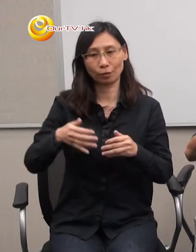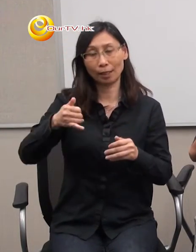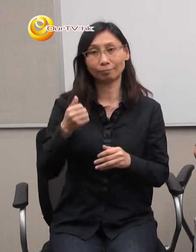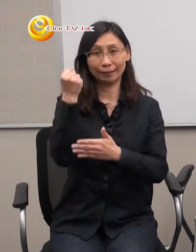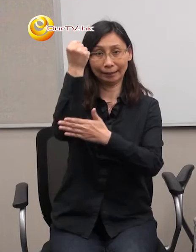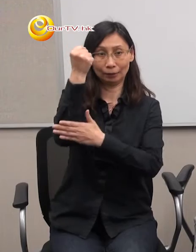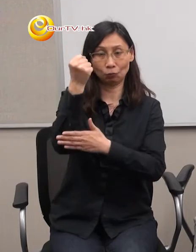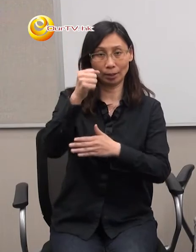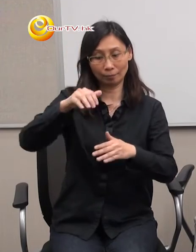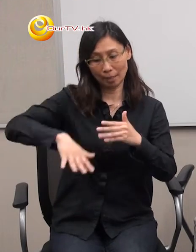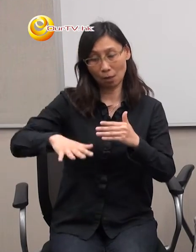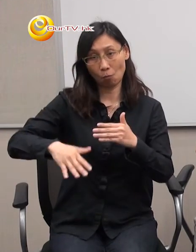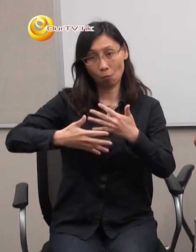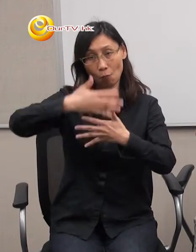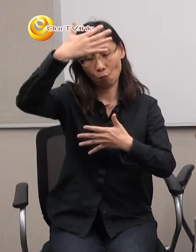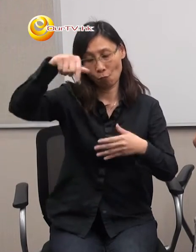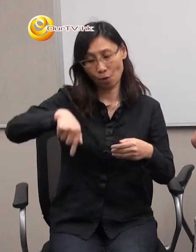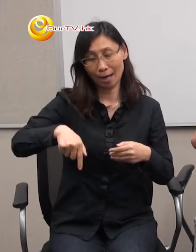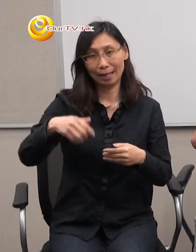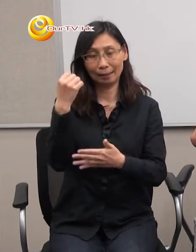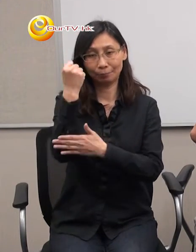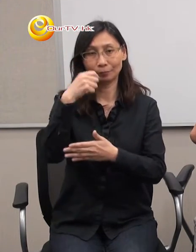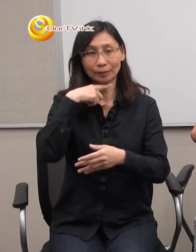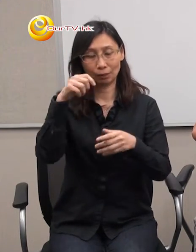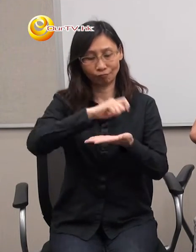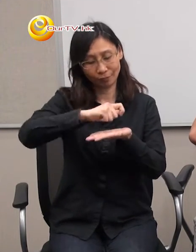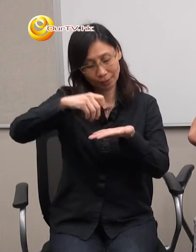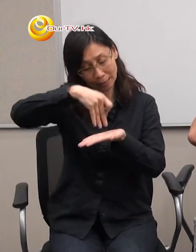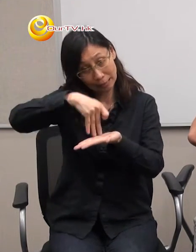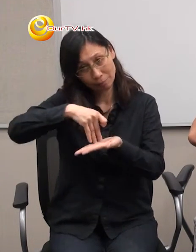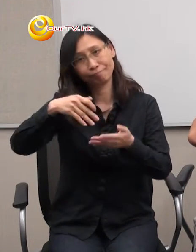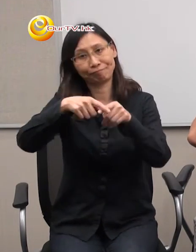表嘅，有張表即係話咧，嗰陣時咧就講誒